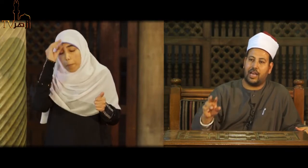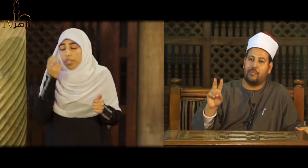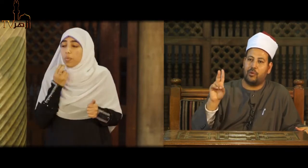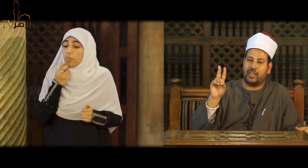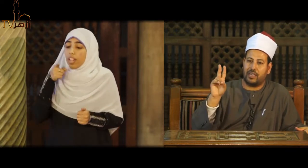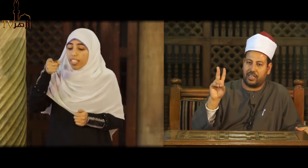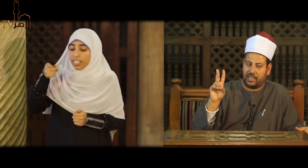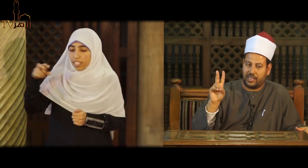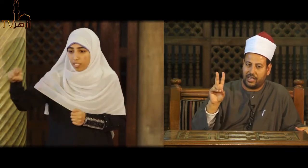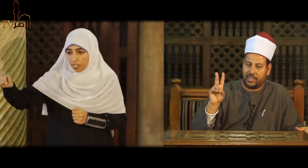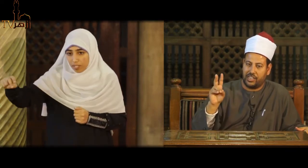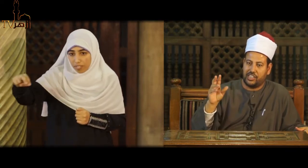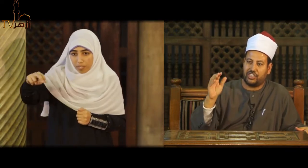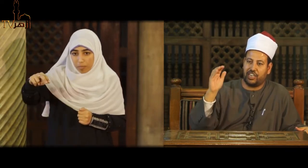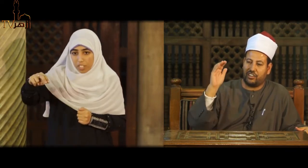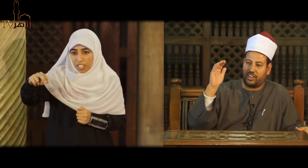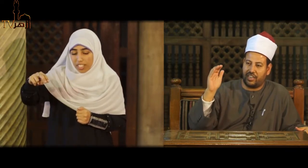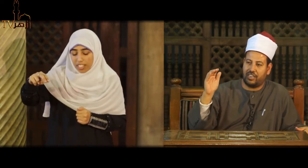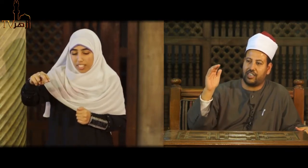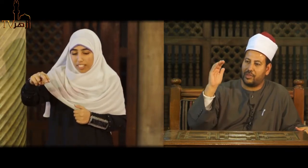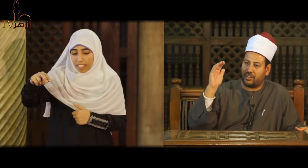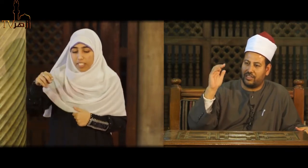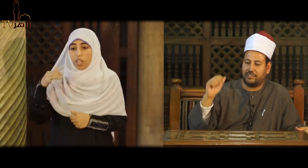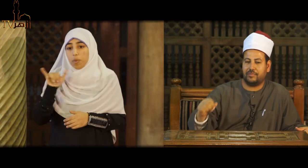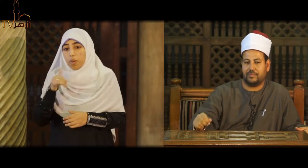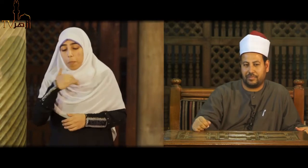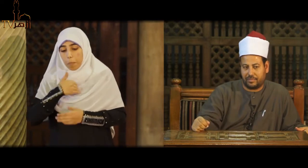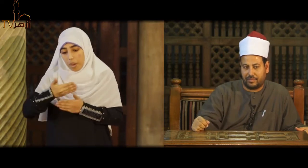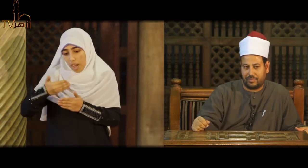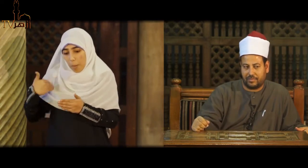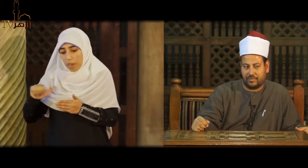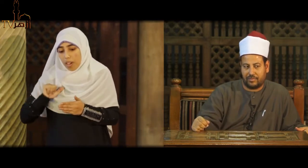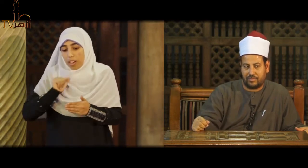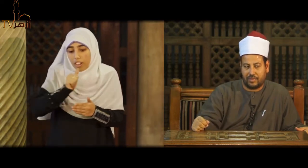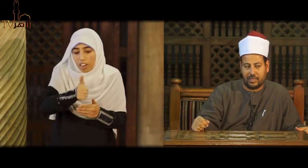على أبوين شيخين كبيرين